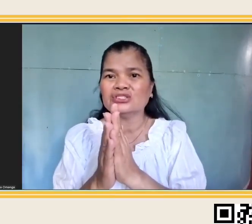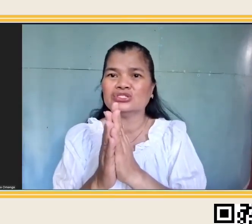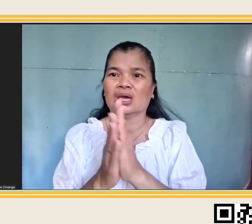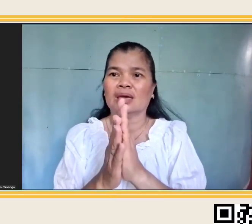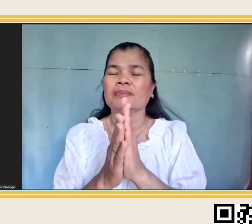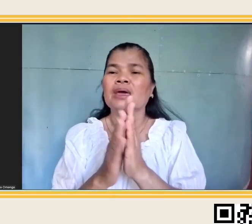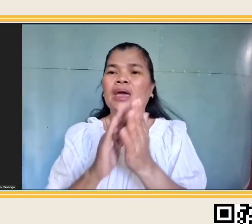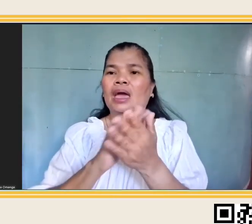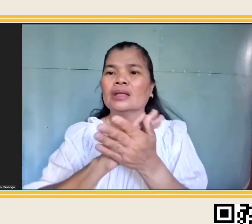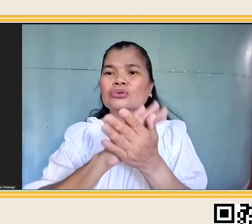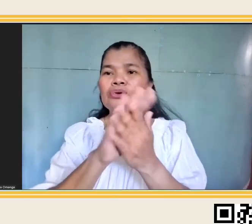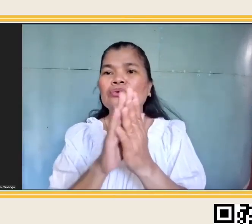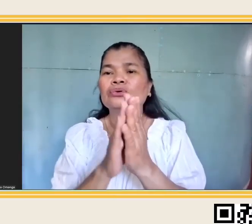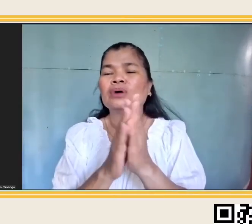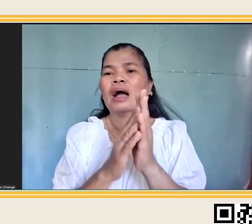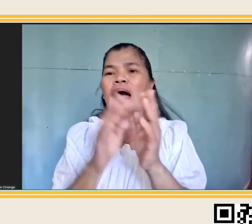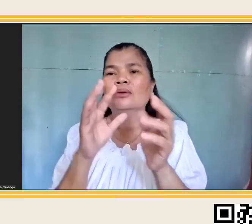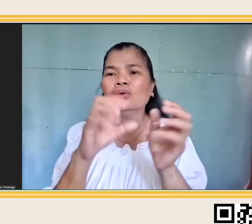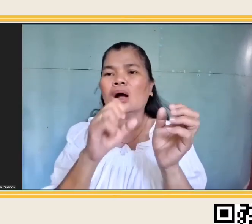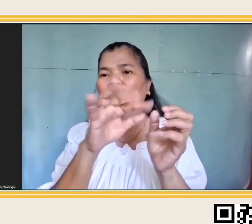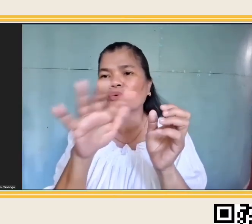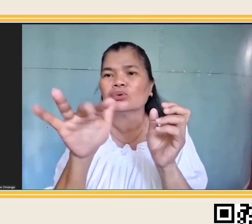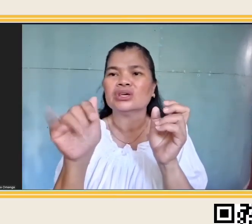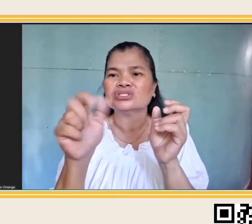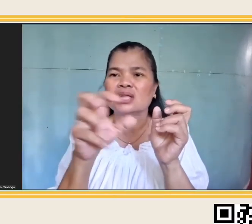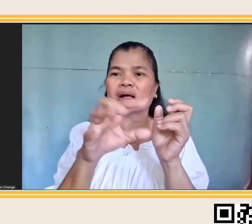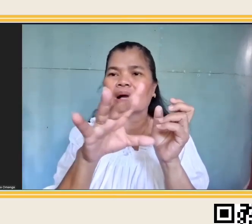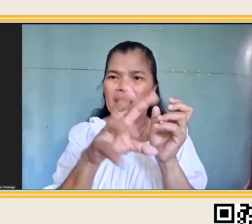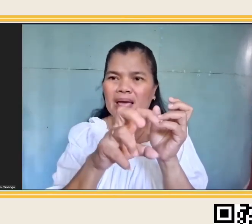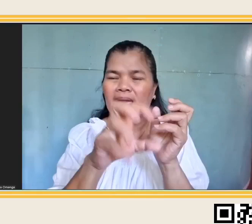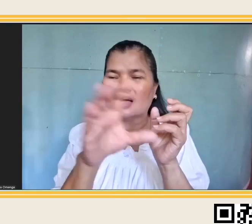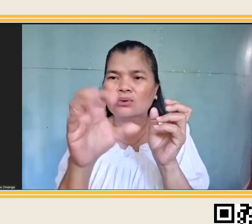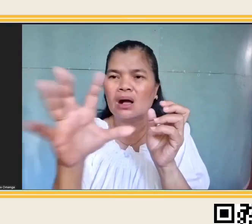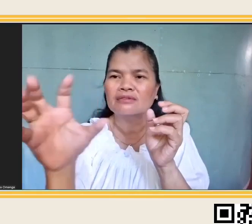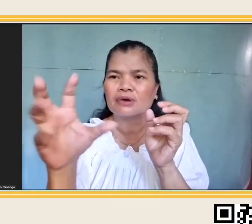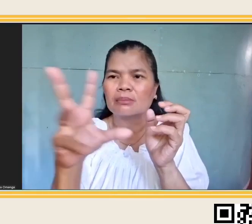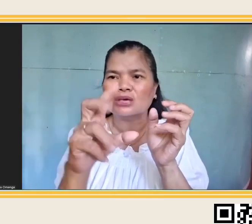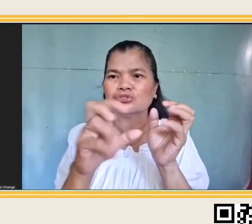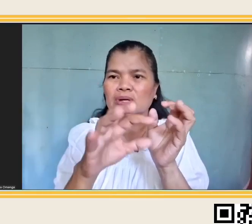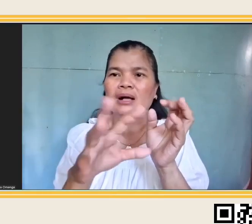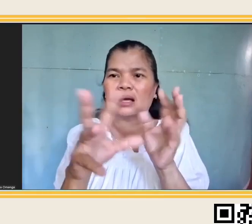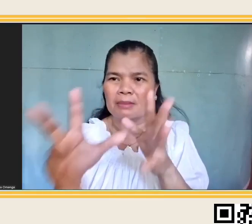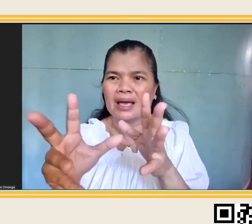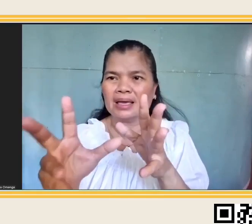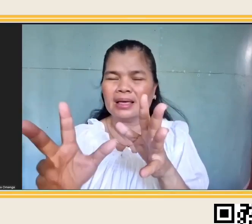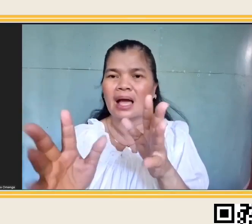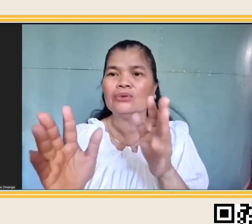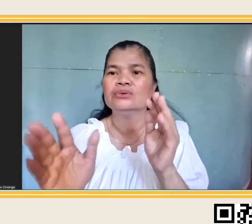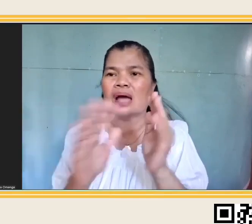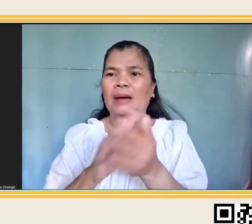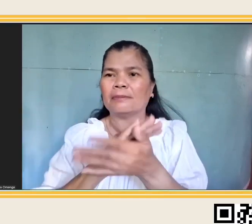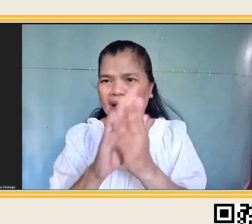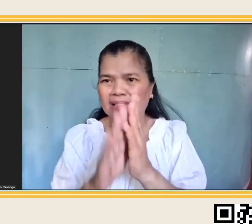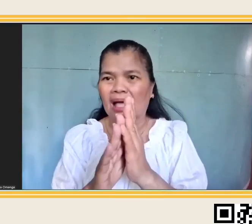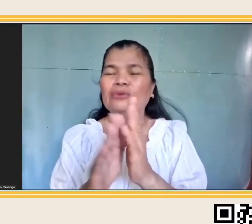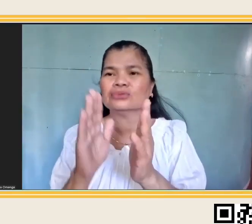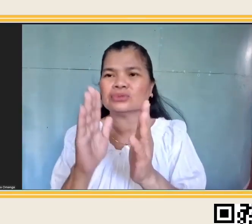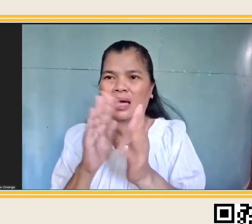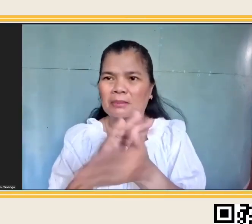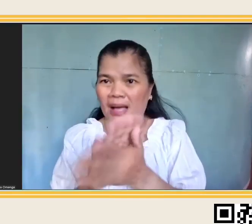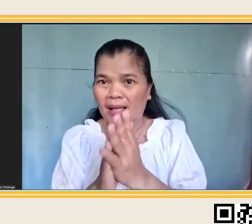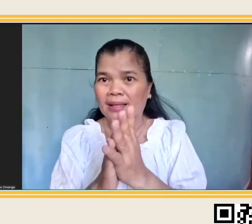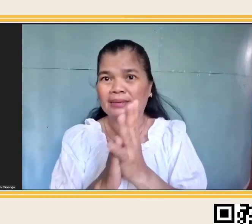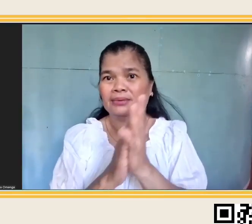mong hand shape, ito yung ano ang hugis ng kamay, ano ang formation ng kamay, anong dapat,